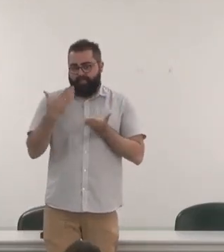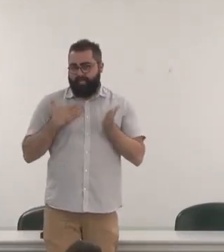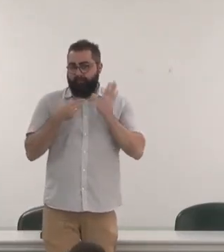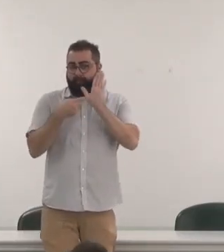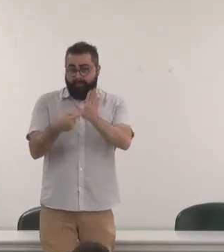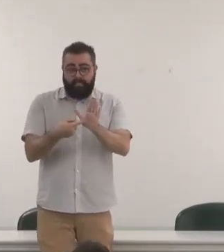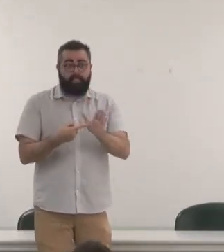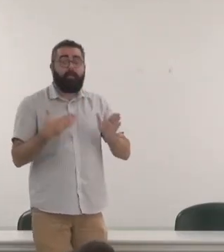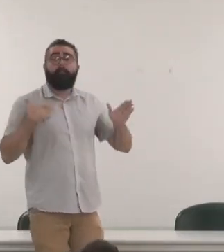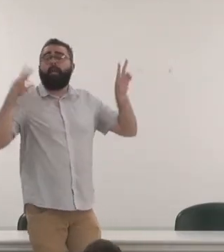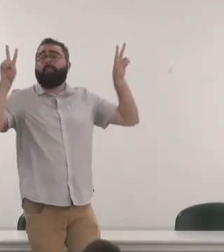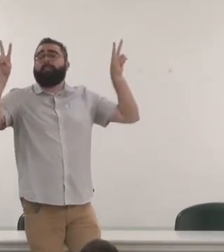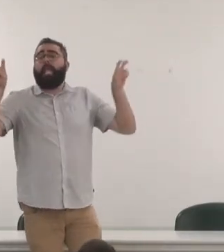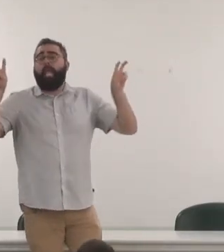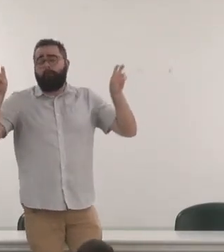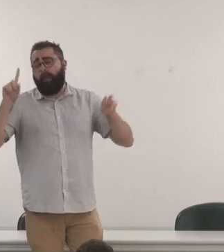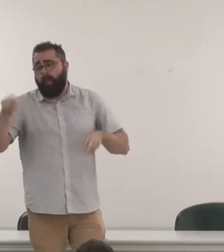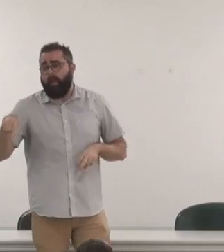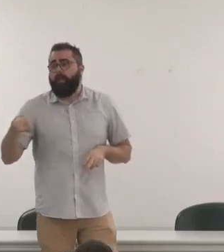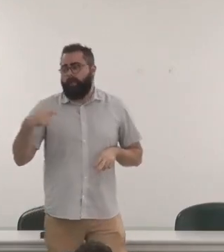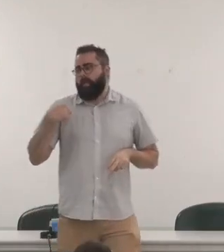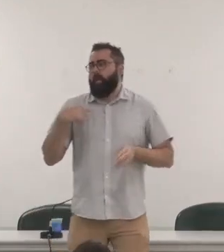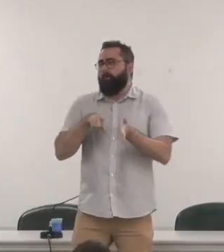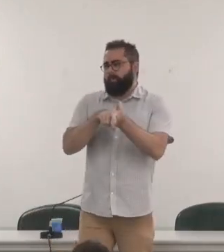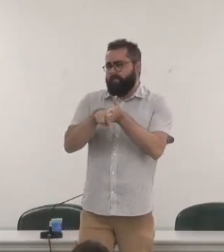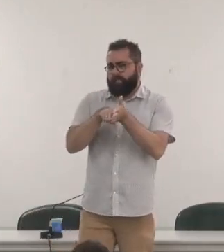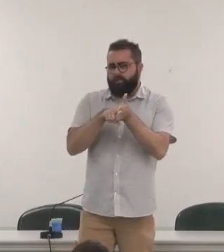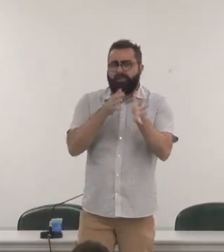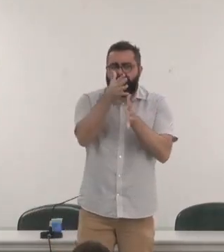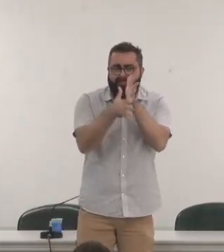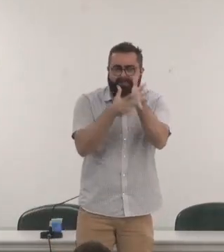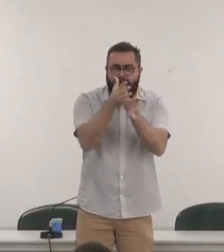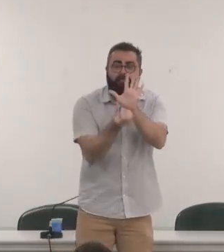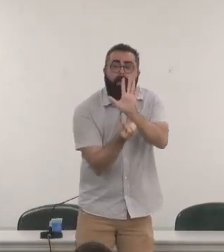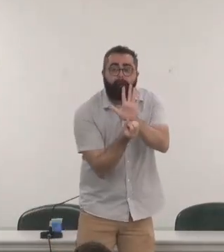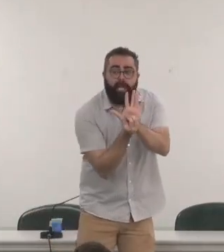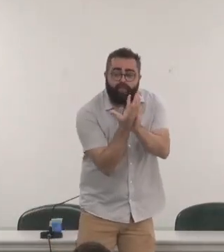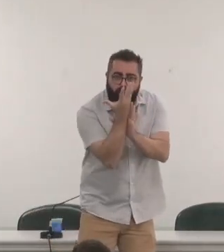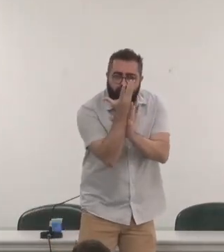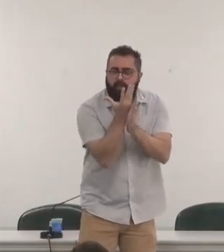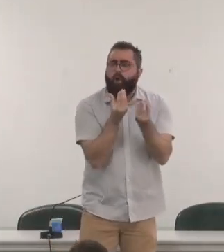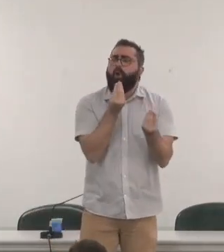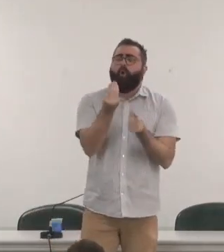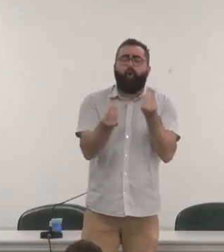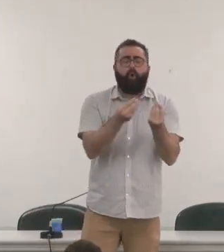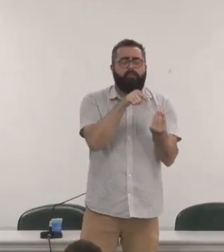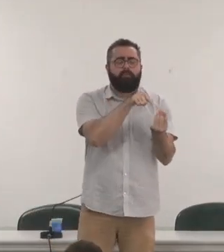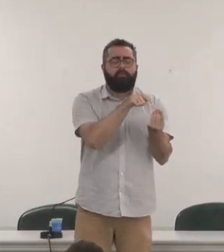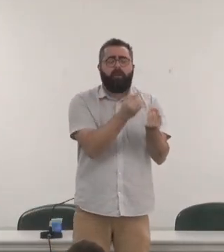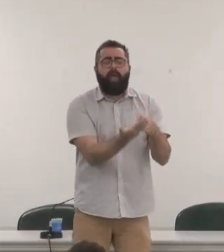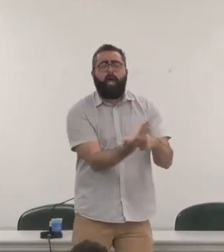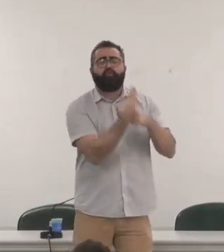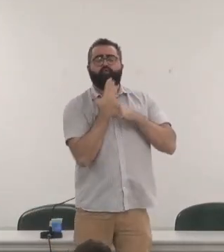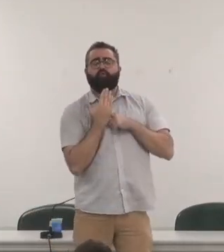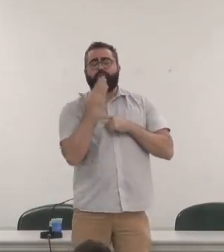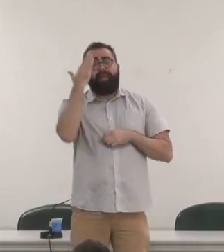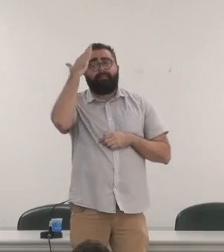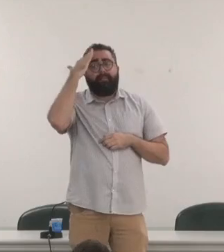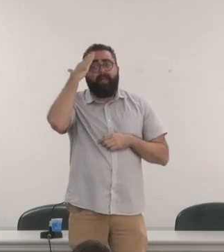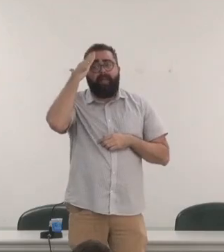Então, eu vou dar início à minha apresentação, cujo o título é Minha Pesquisa Relacionada às Línguas de Sinais Emergentes.